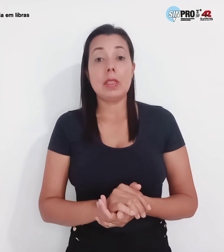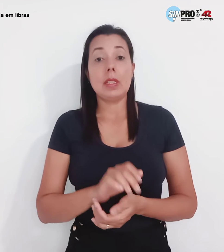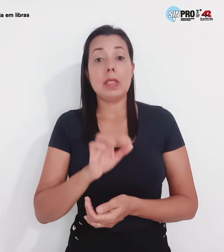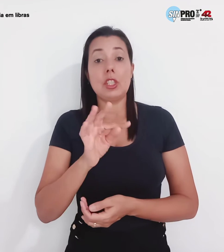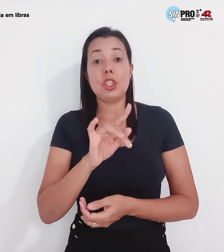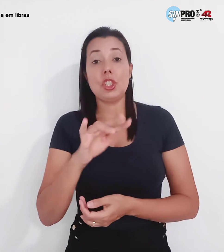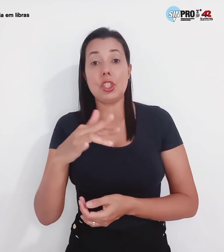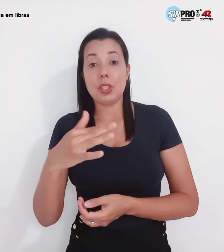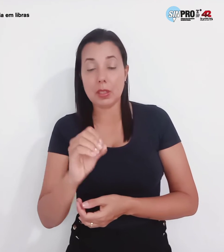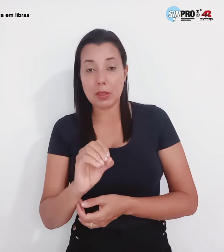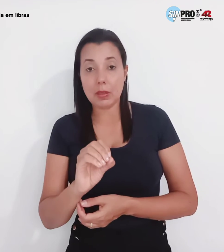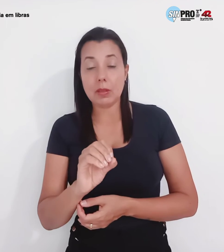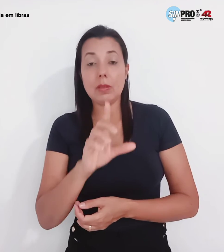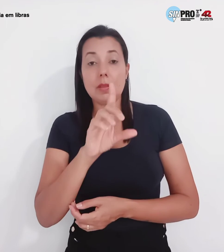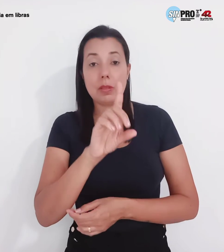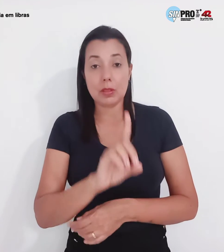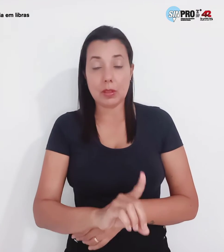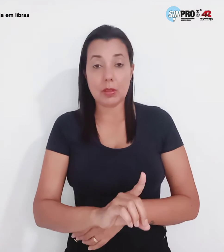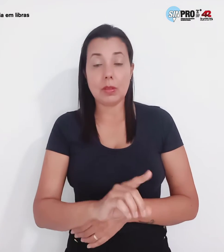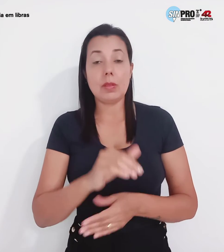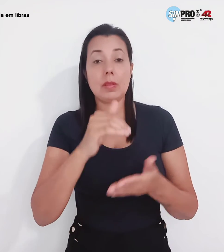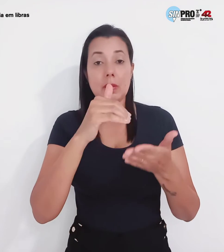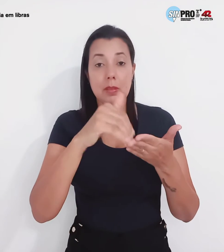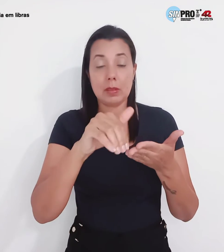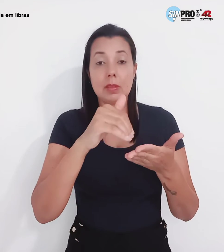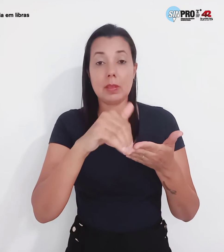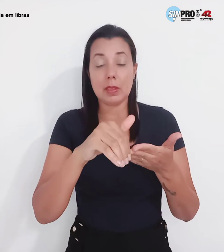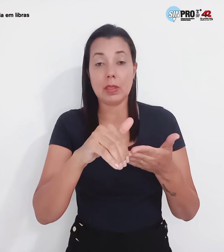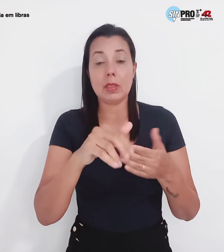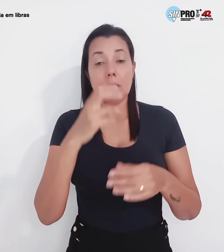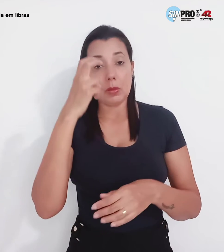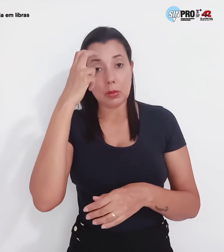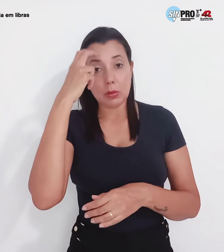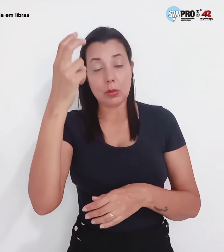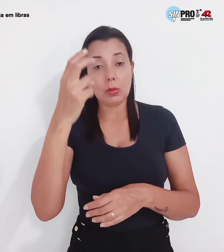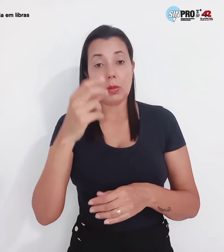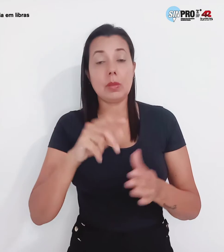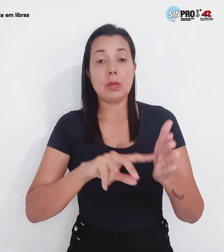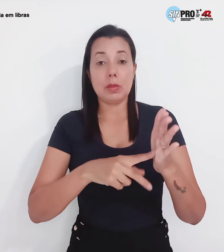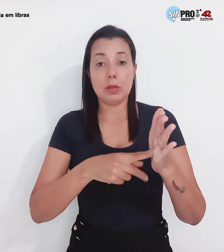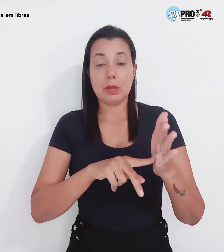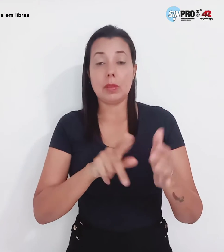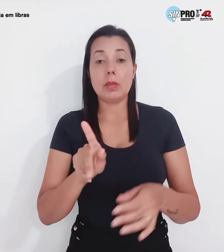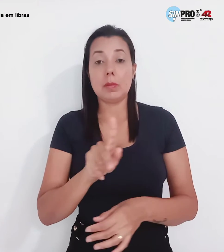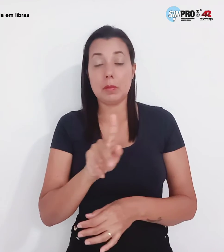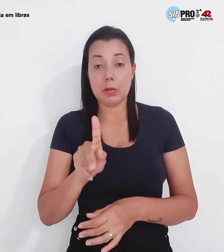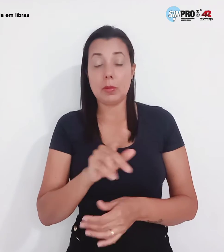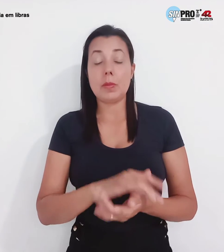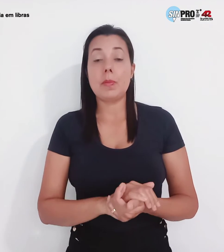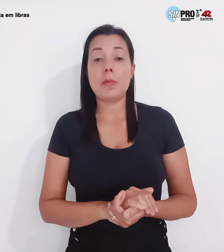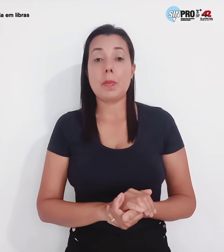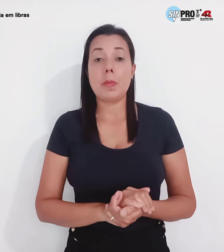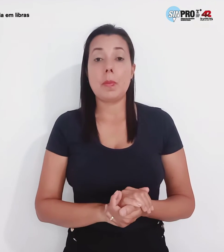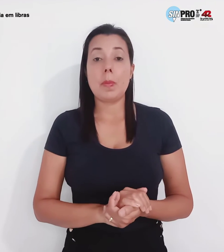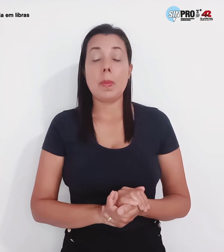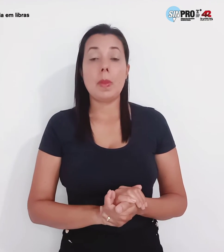Honório, diretor da Secretaria de Cultura do SimproDF. As atrações